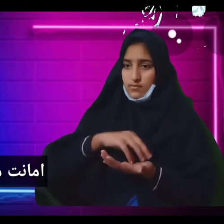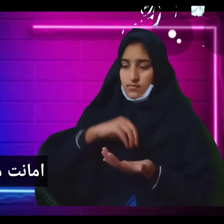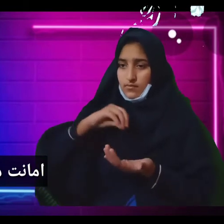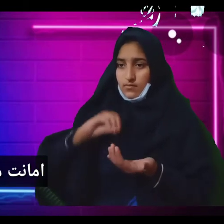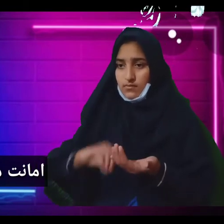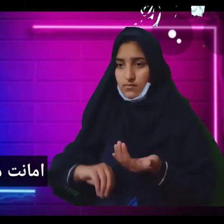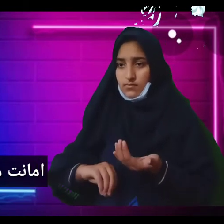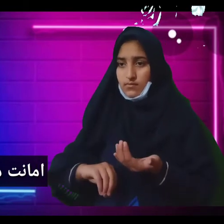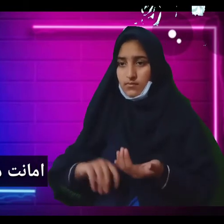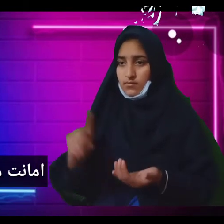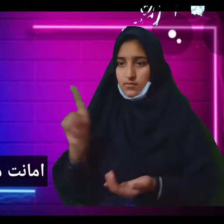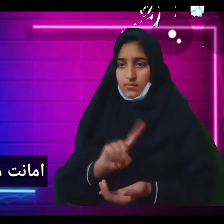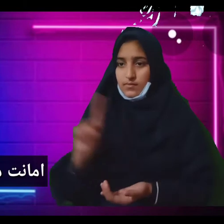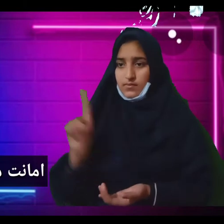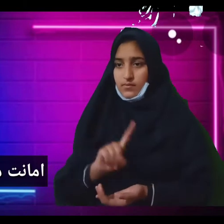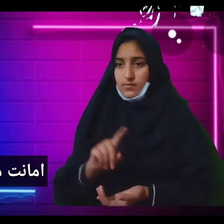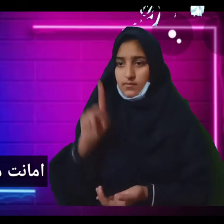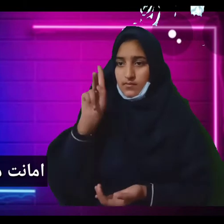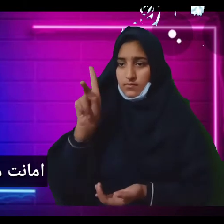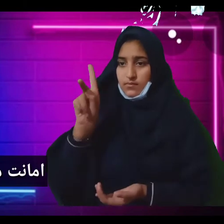खयानत मत करो।